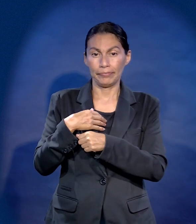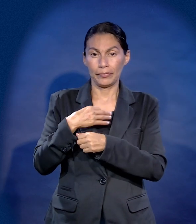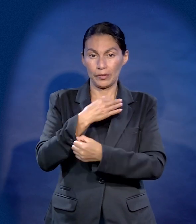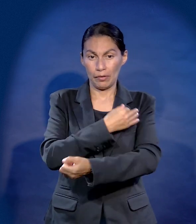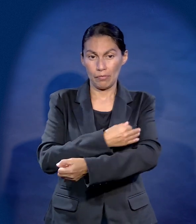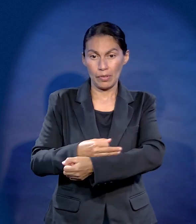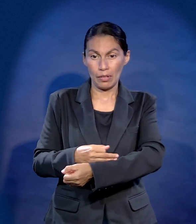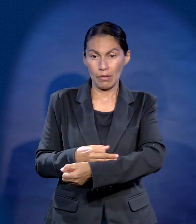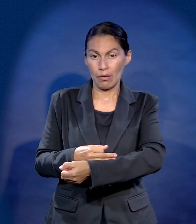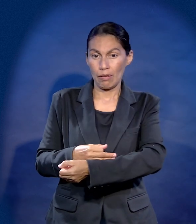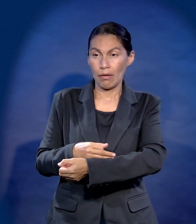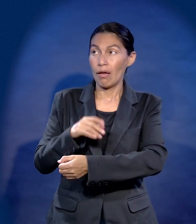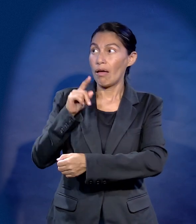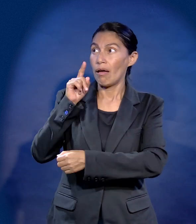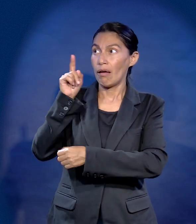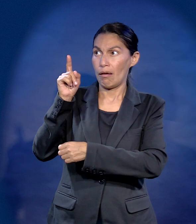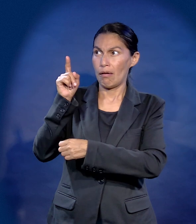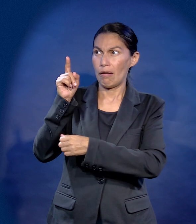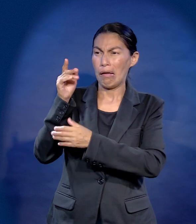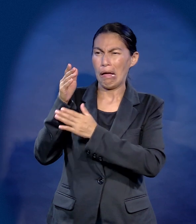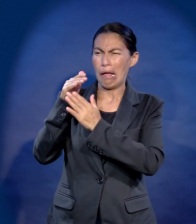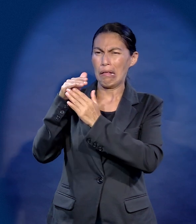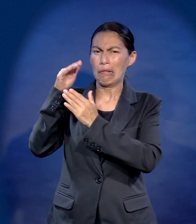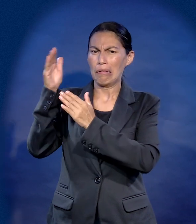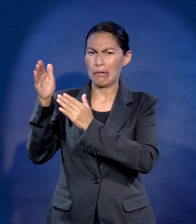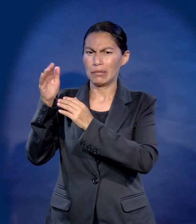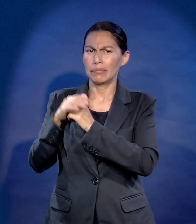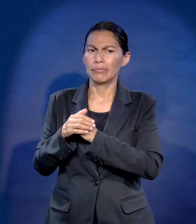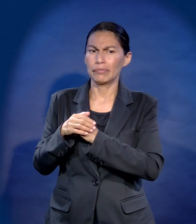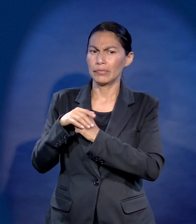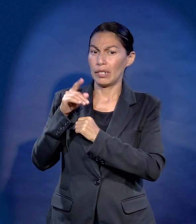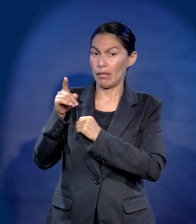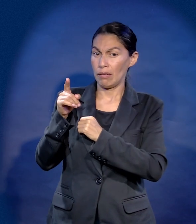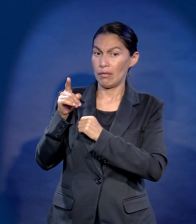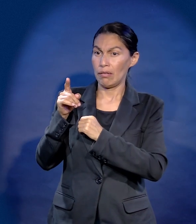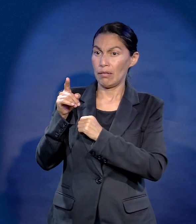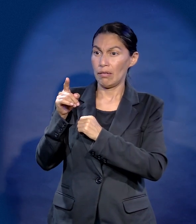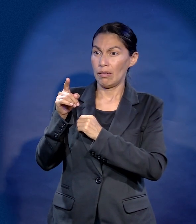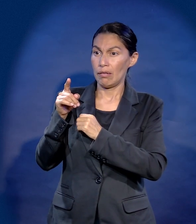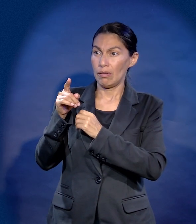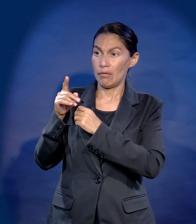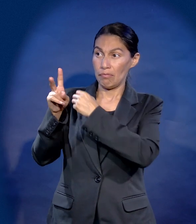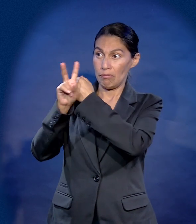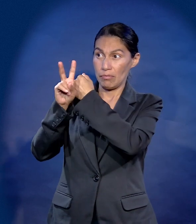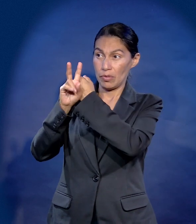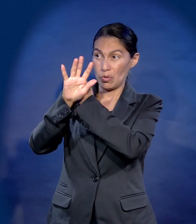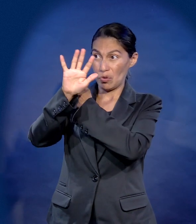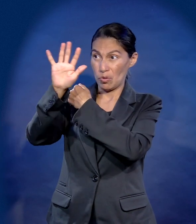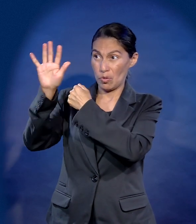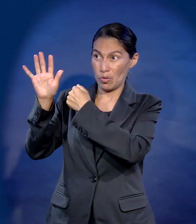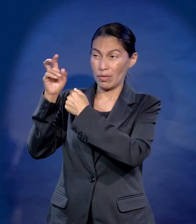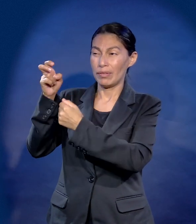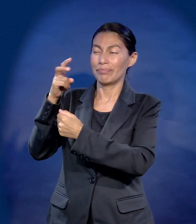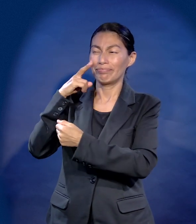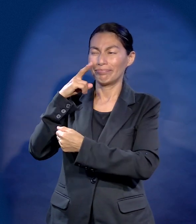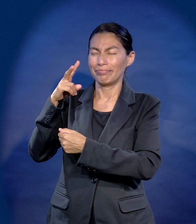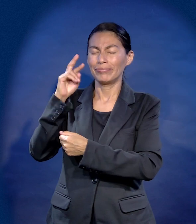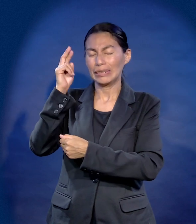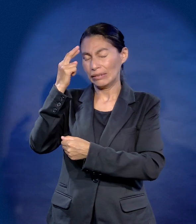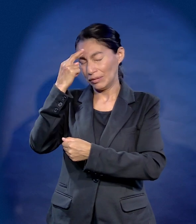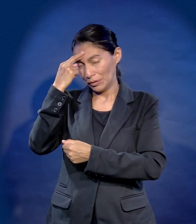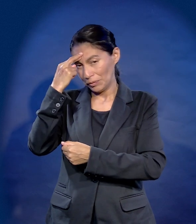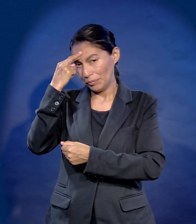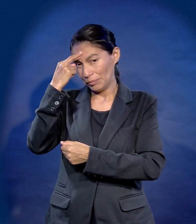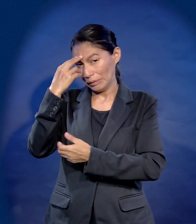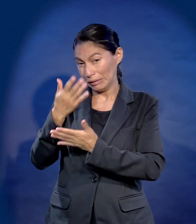nos sentábamos en ese balcón que está allá. Casi en la parte de atrás, ahí. Eso es vitral, ese vitral es el único que